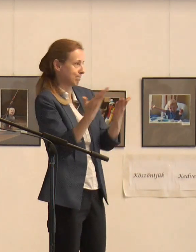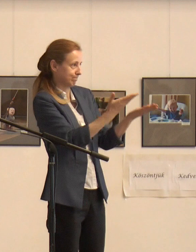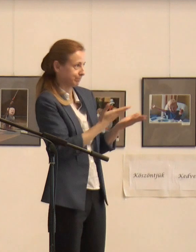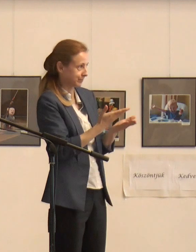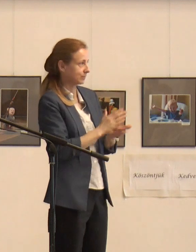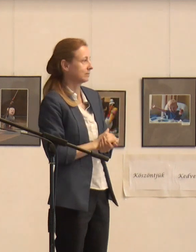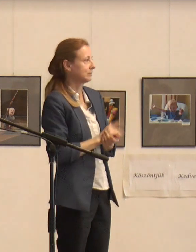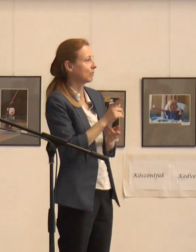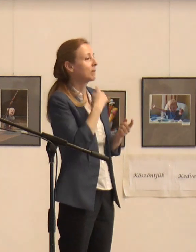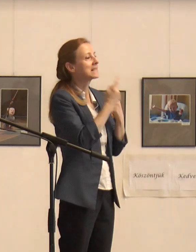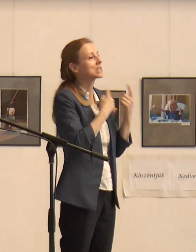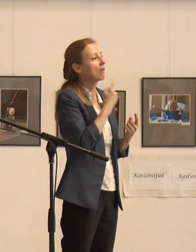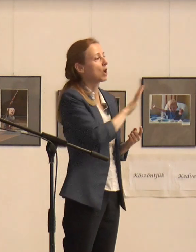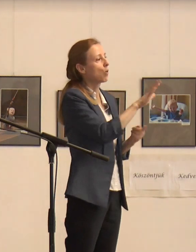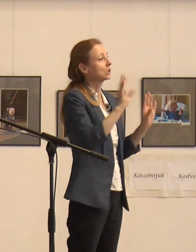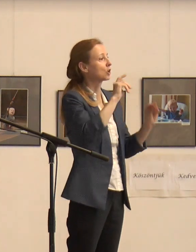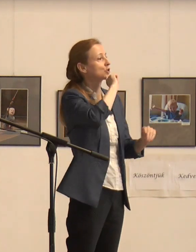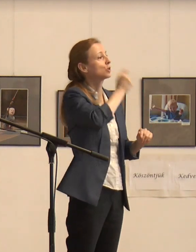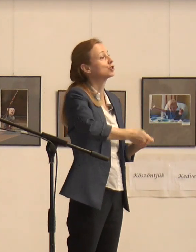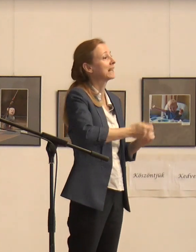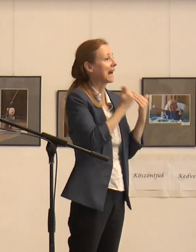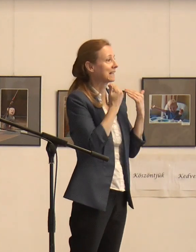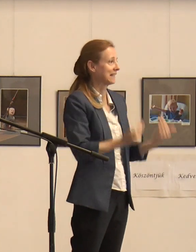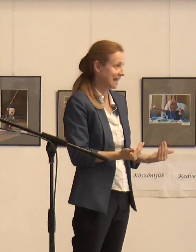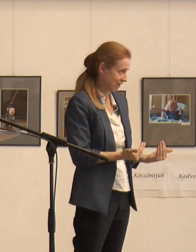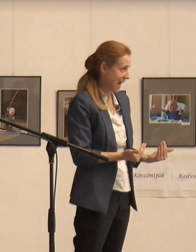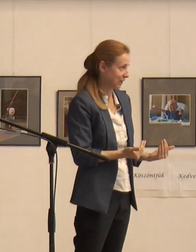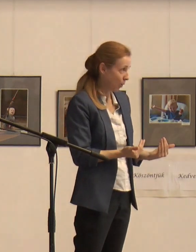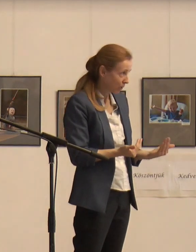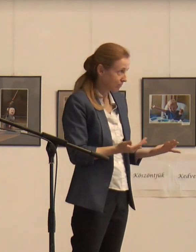állni. A szavaroknak pedig sok sikert kívánok abban, hogy